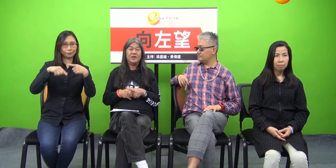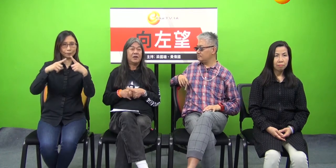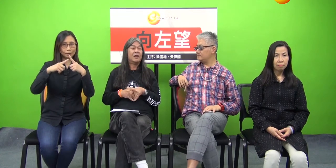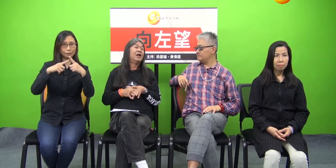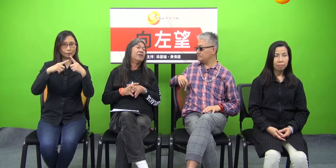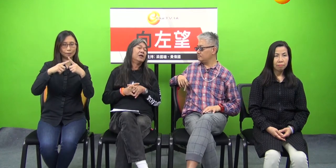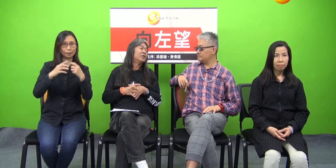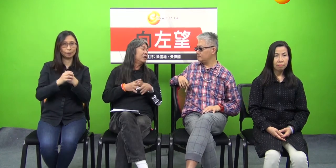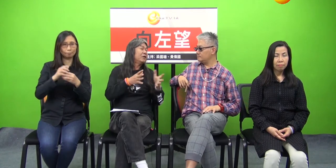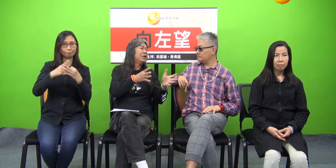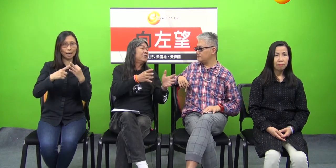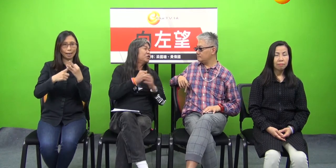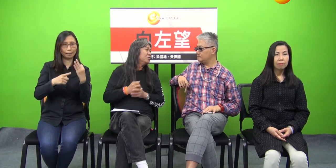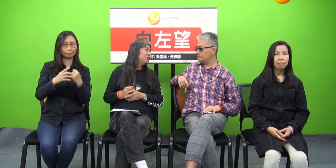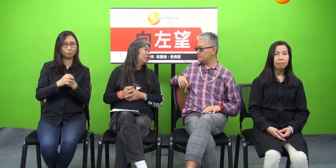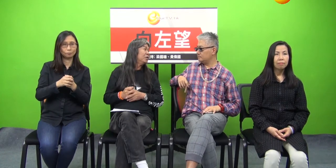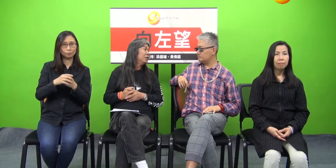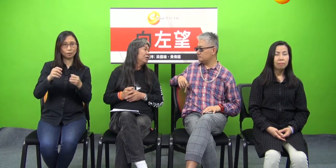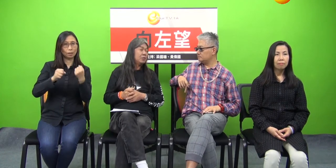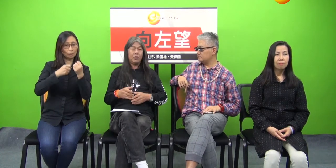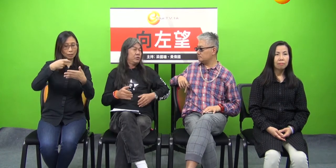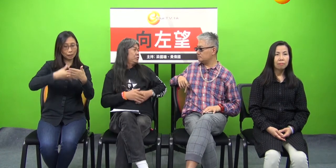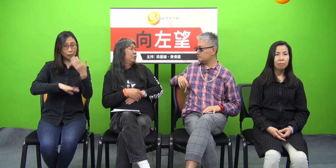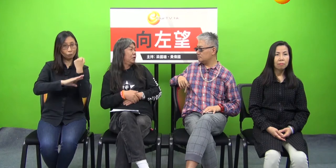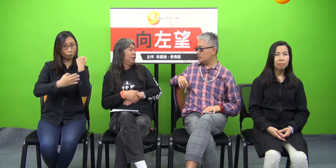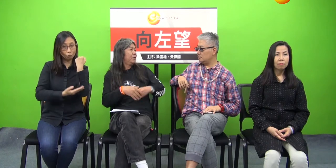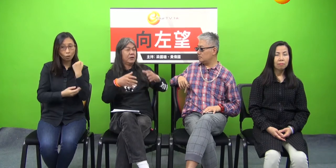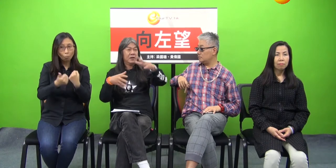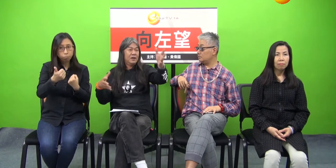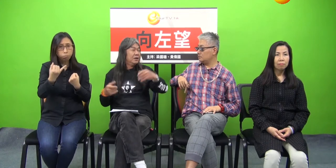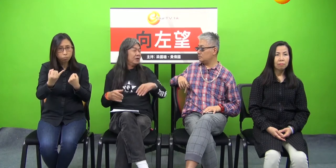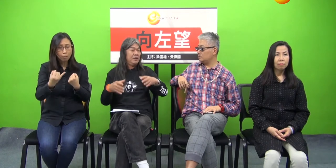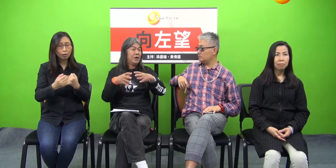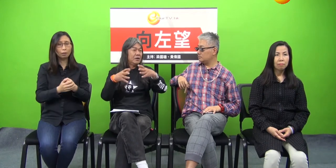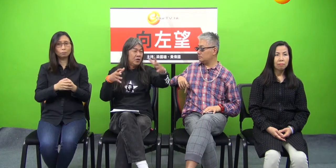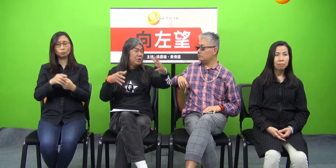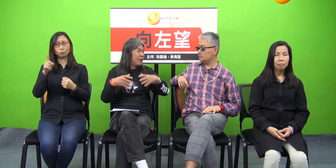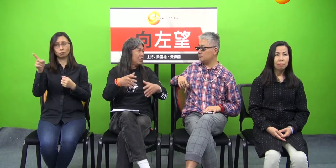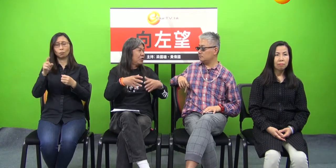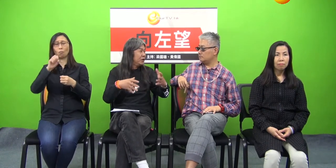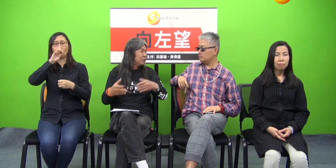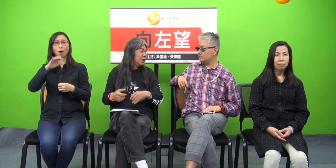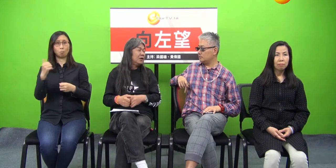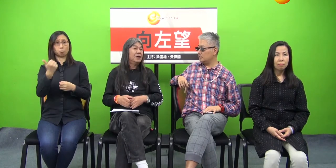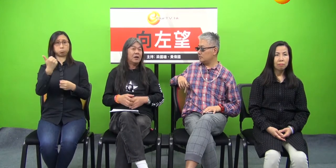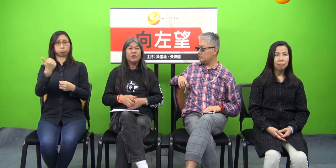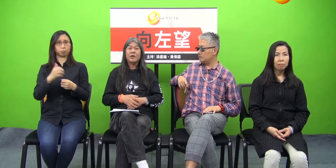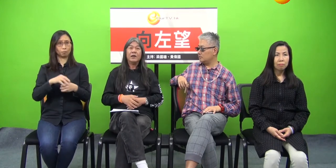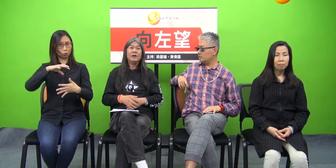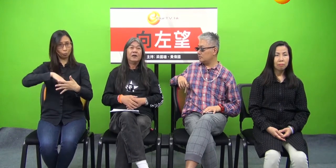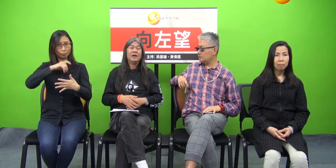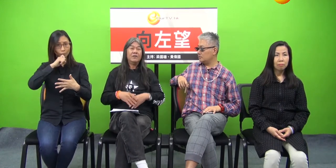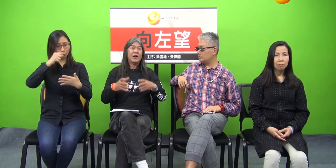委員長，啊喂，到底憲法算唔算數？佢當然算數啦，憲法裏面包括序言啊嘛，咁到